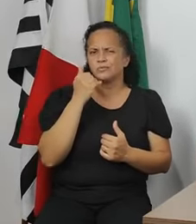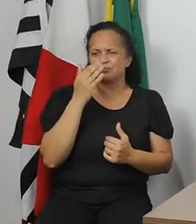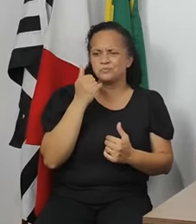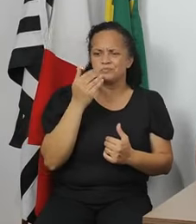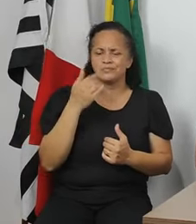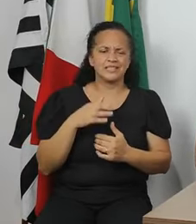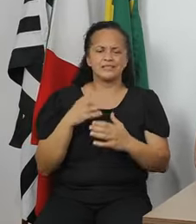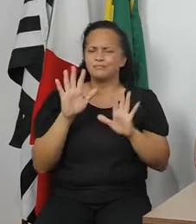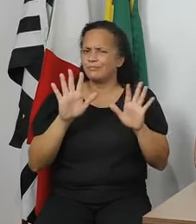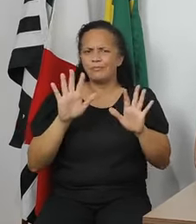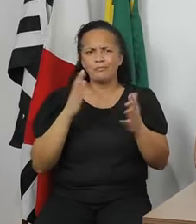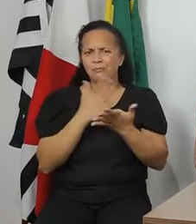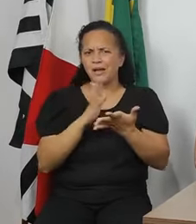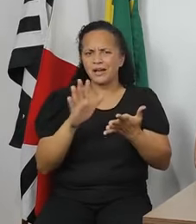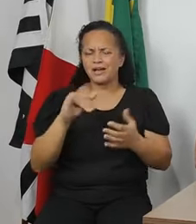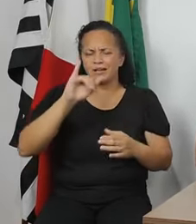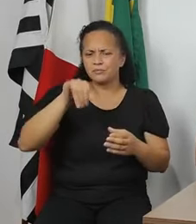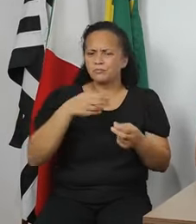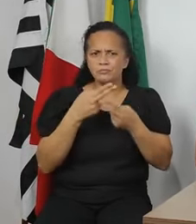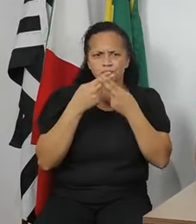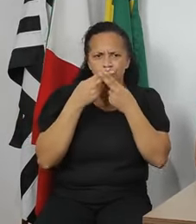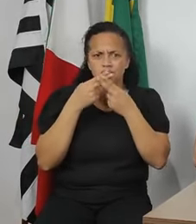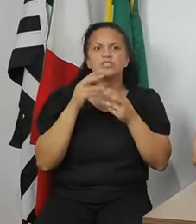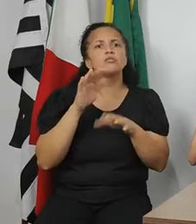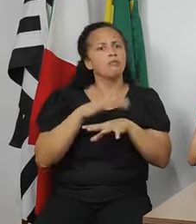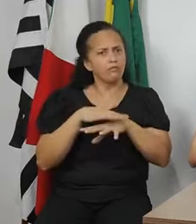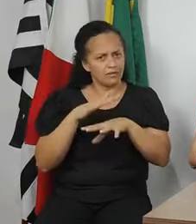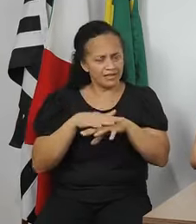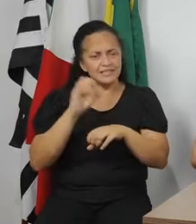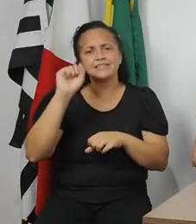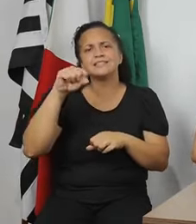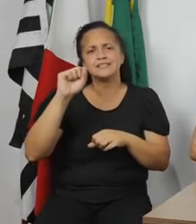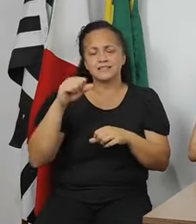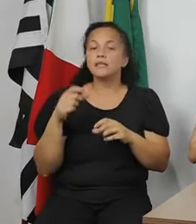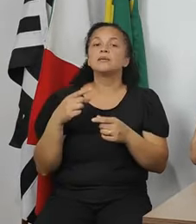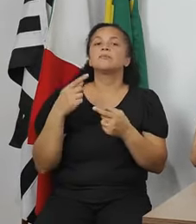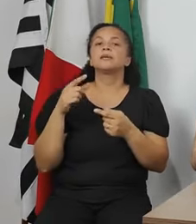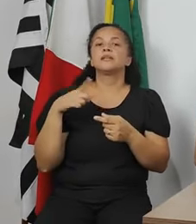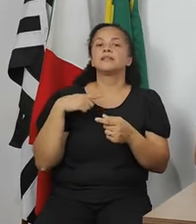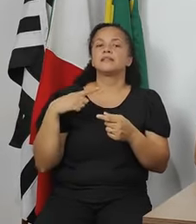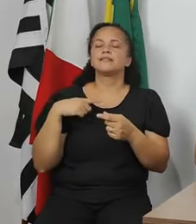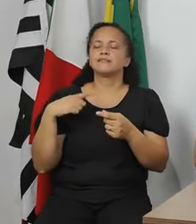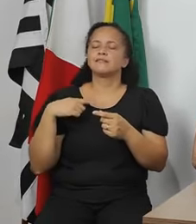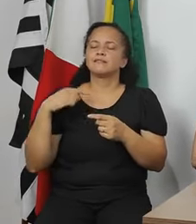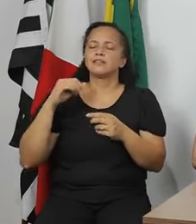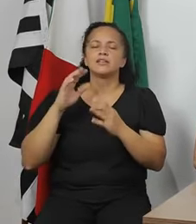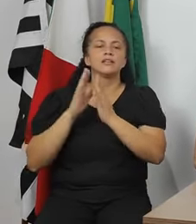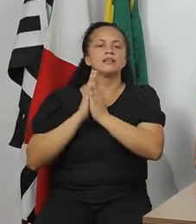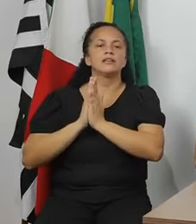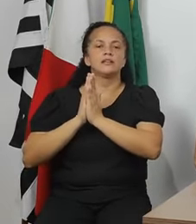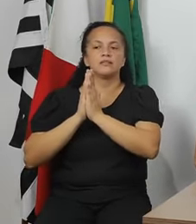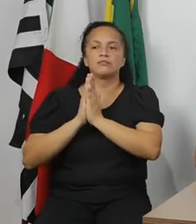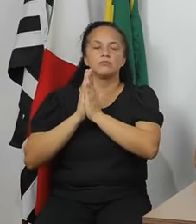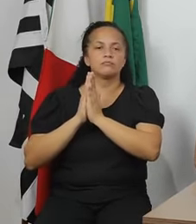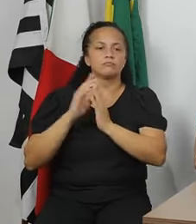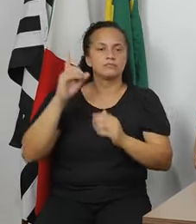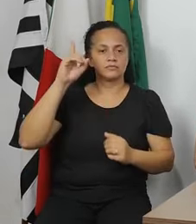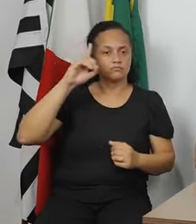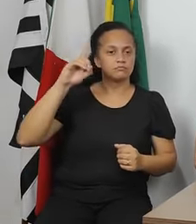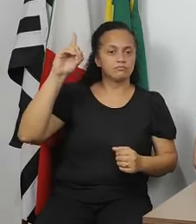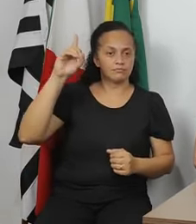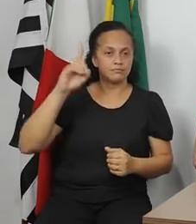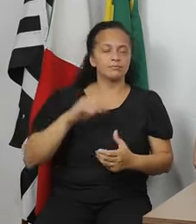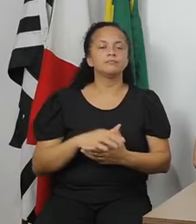de comunhão, e que a gente deixe nascer no nosso coração a verdadeira intenção do